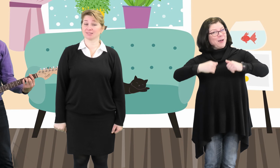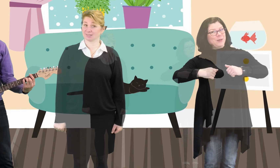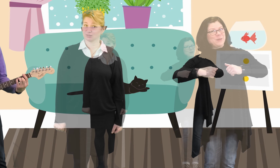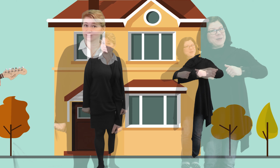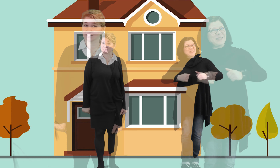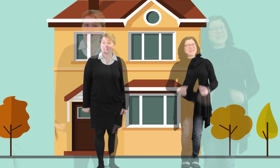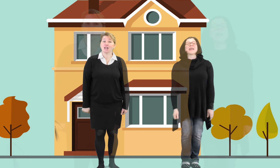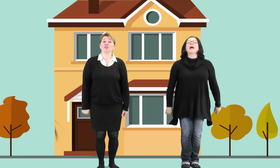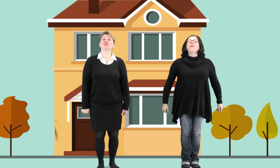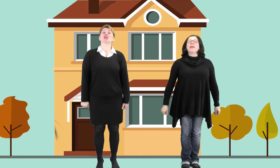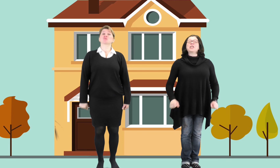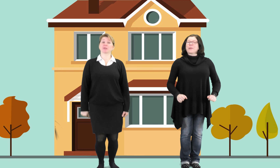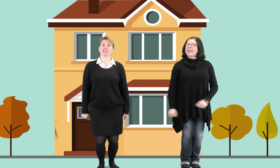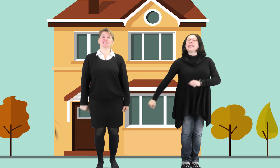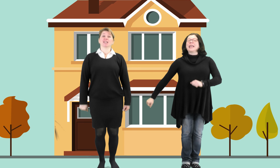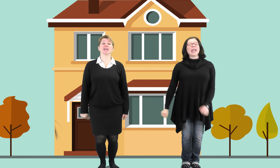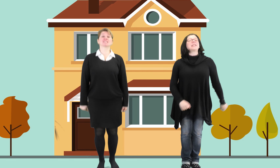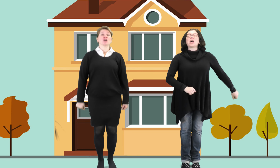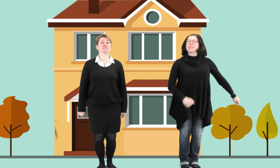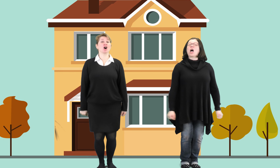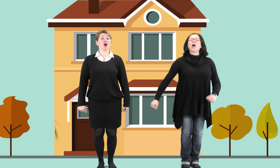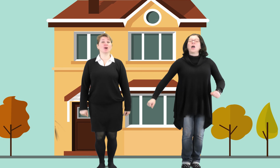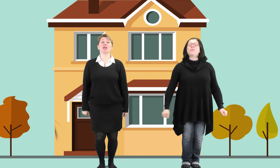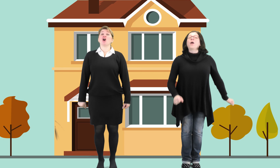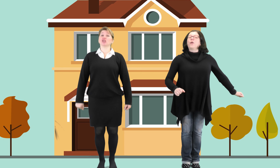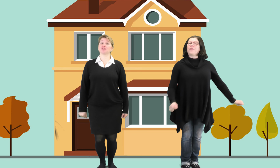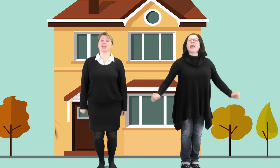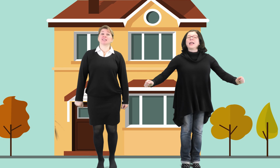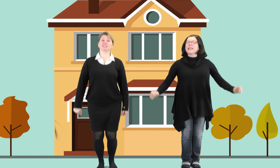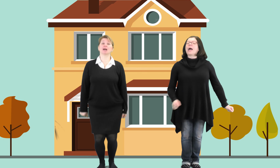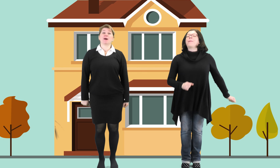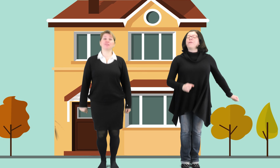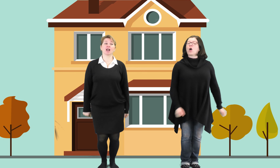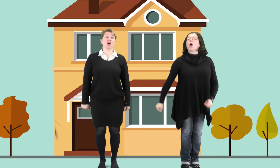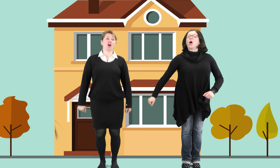hier raus. Wir springen jetzt aus dem und